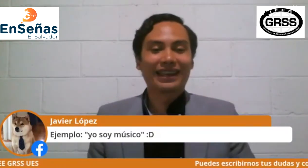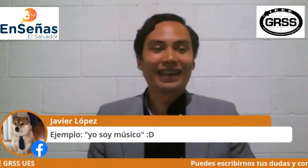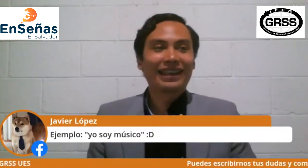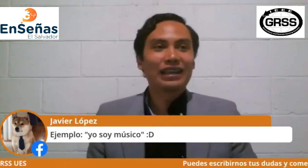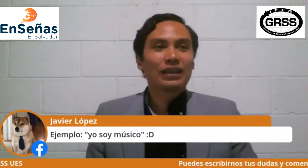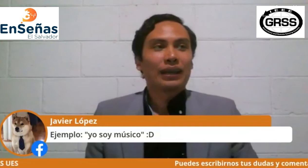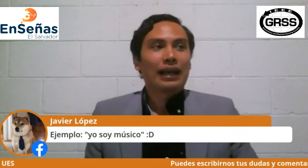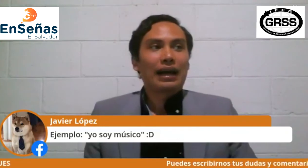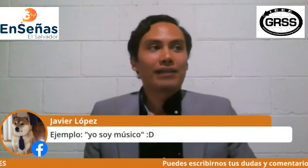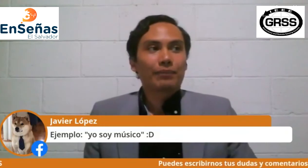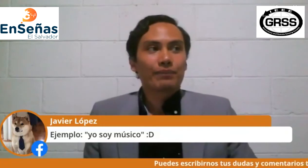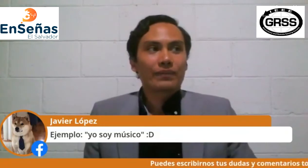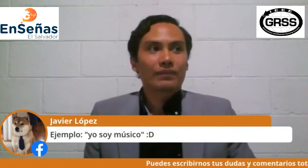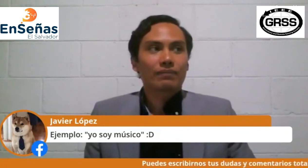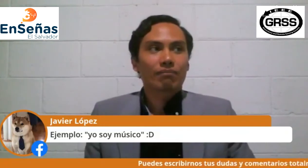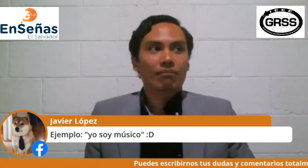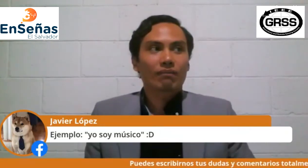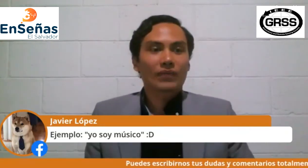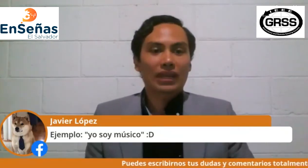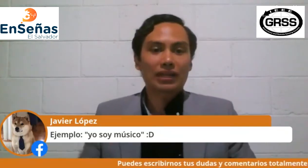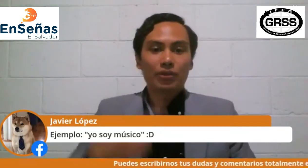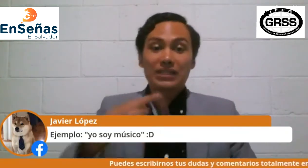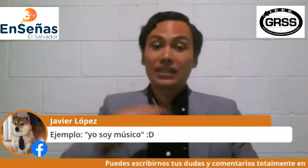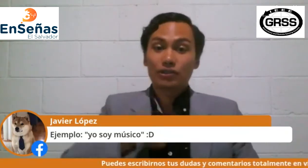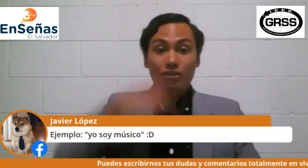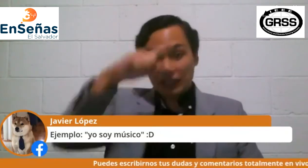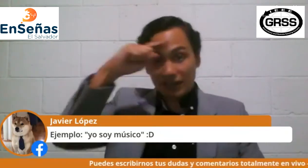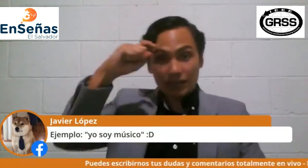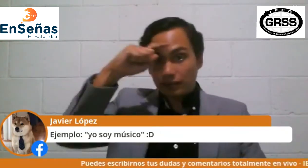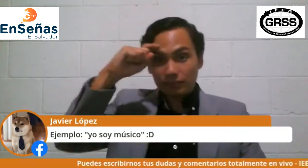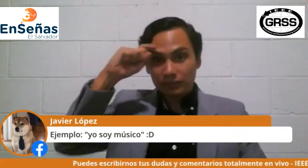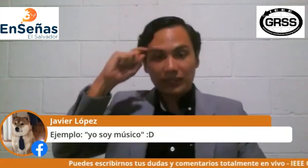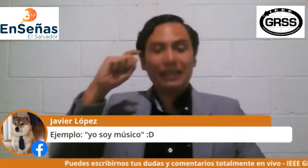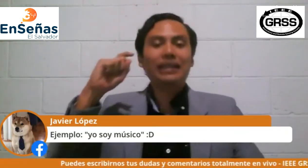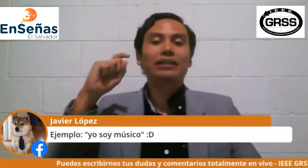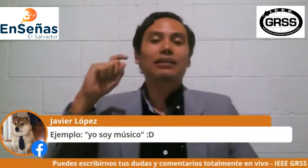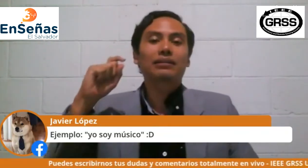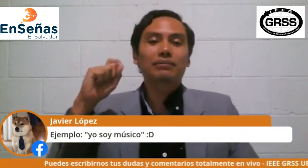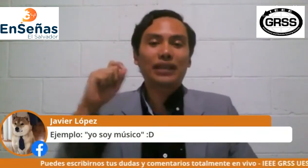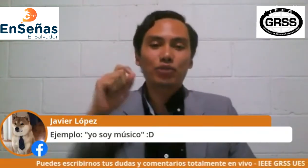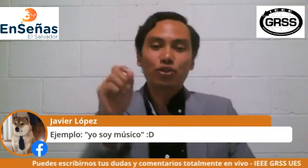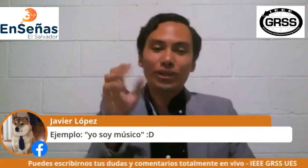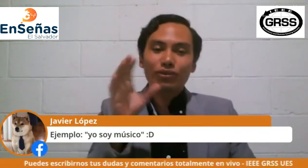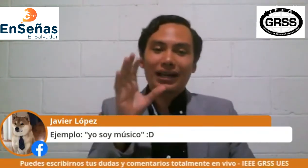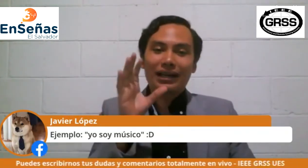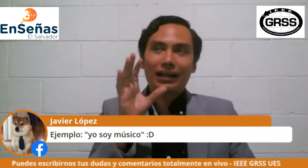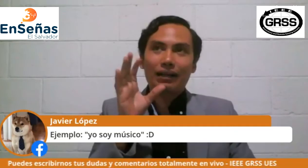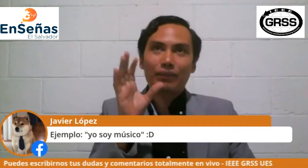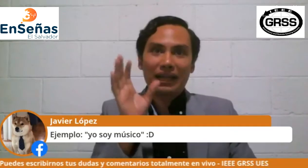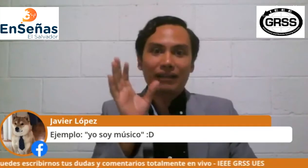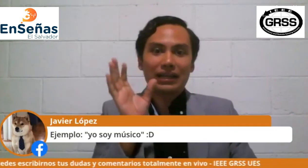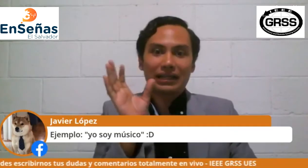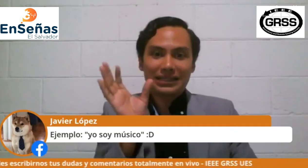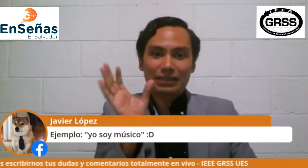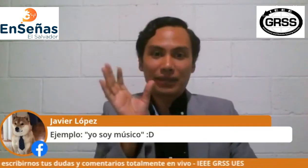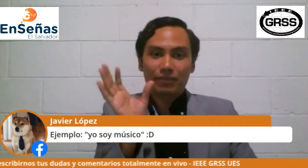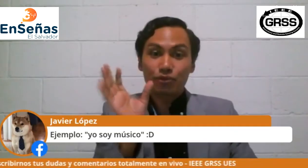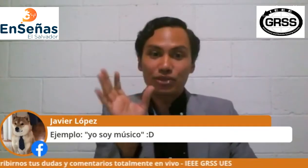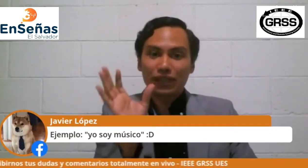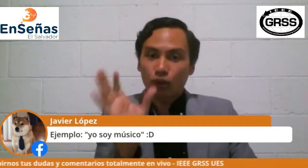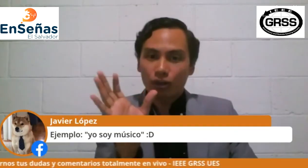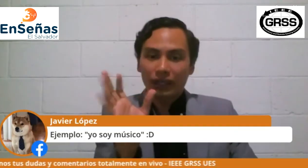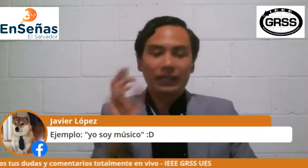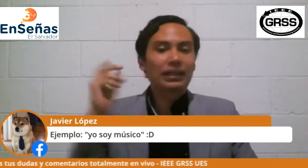bien. A ver, acá puede decir yo trabajo y, digamos, no hay una palabra en sí